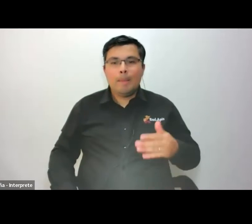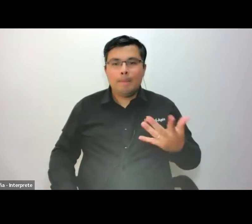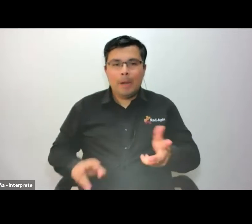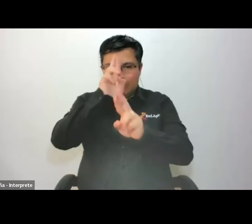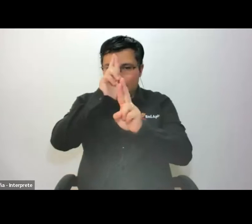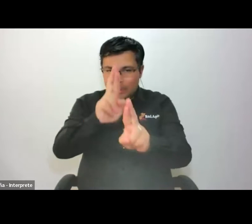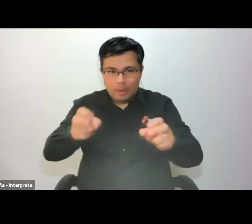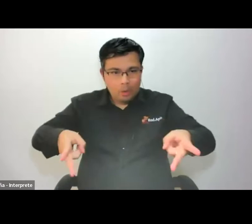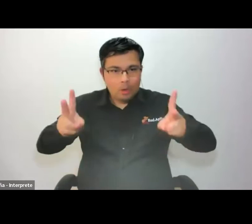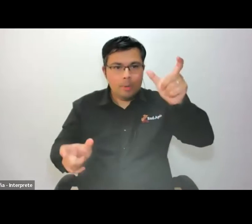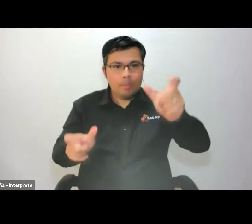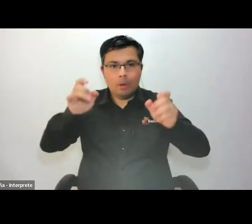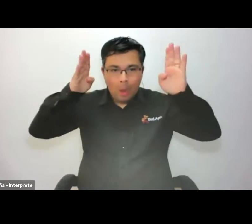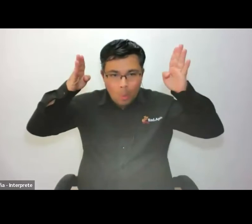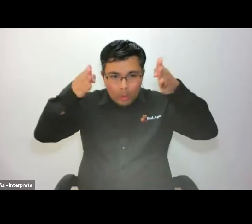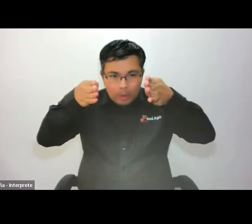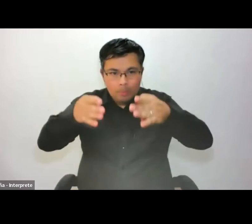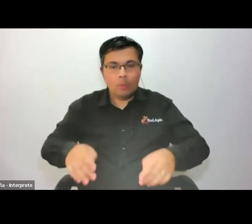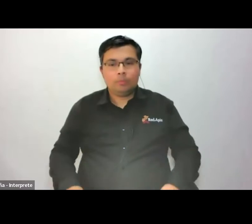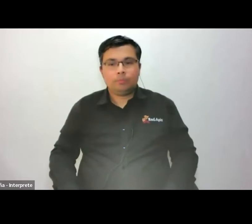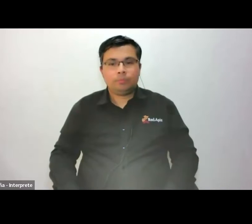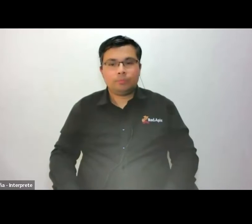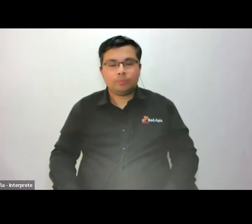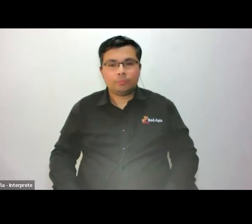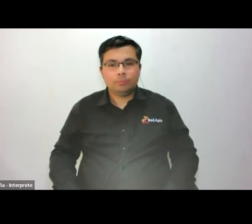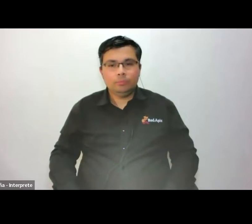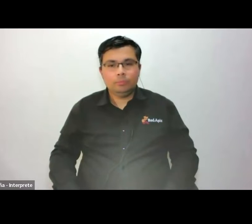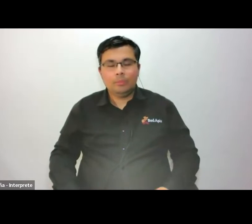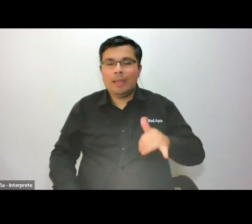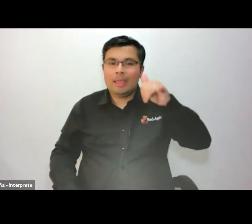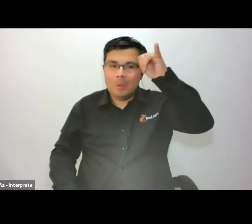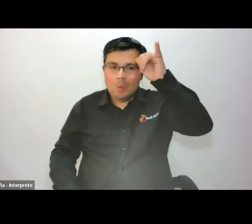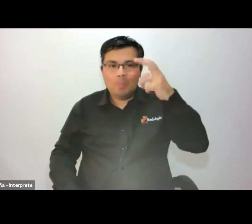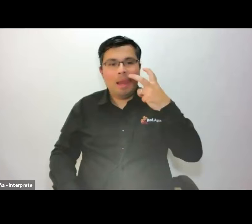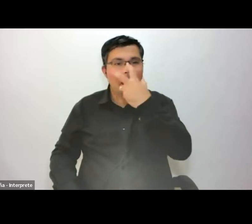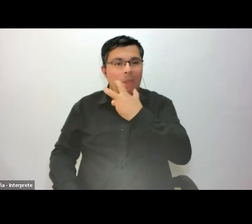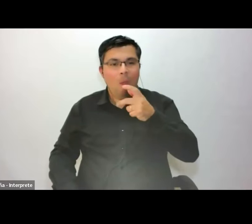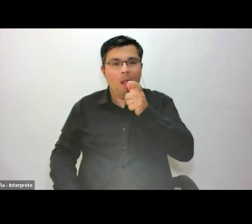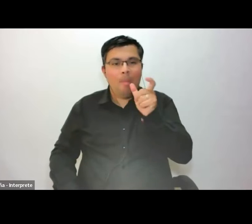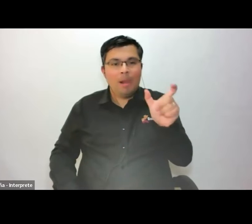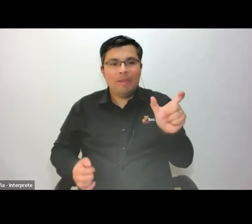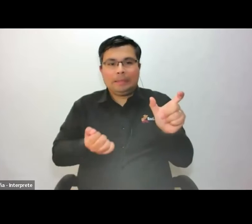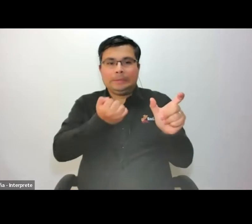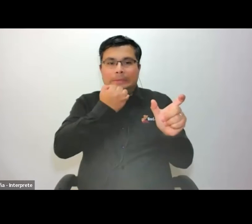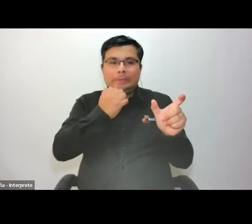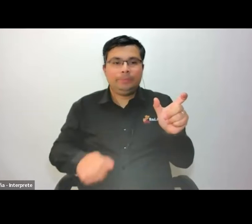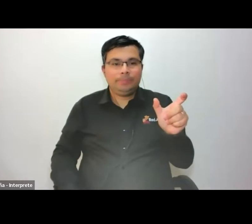autismo, las personas autistas, perdón, que es un cambio de lenguaje que nos cuesta, pero lo estamos trabajando,